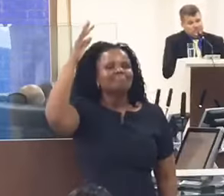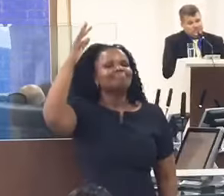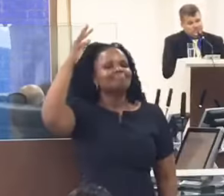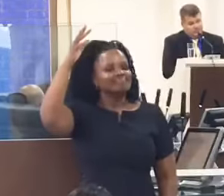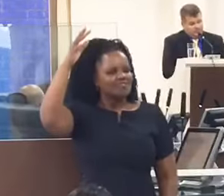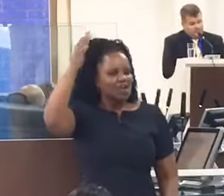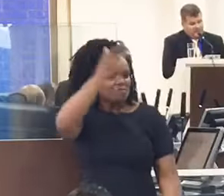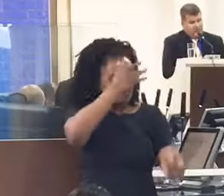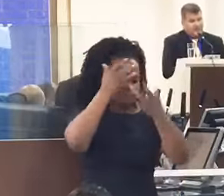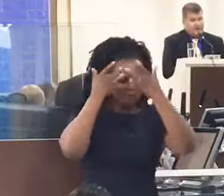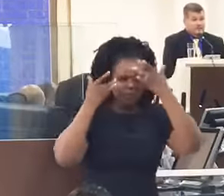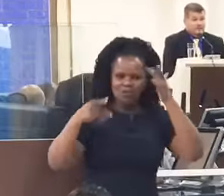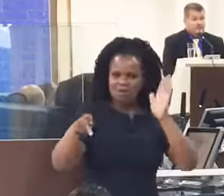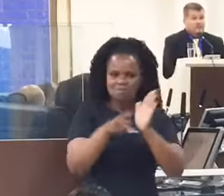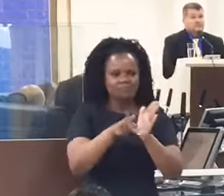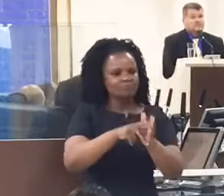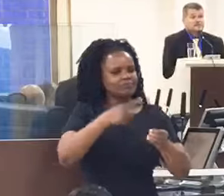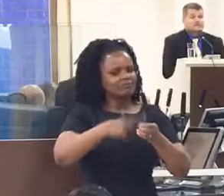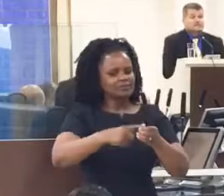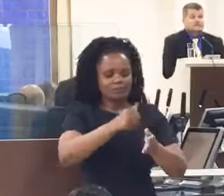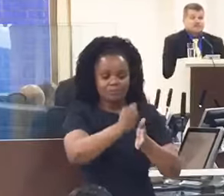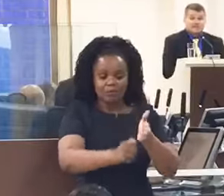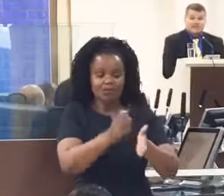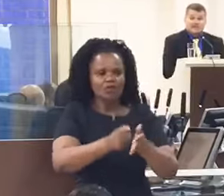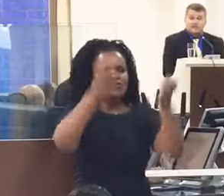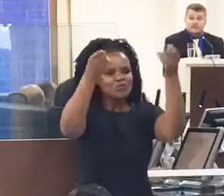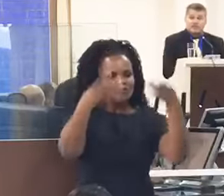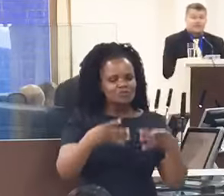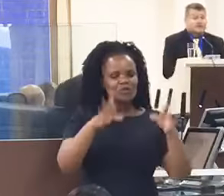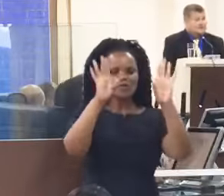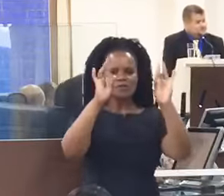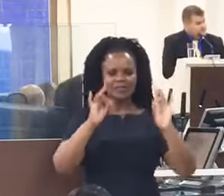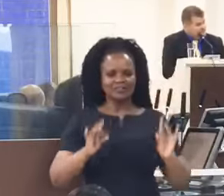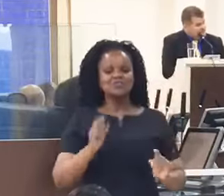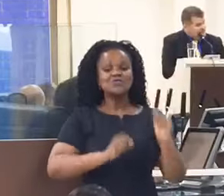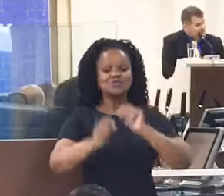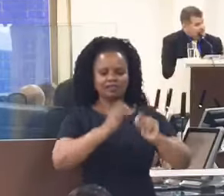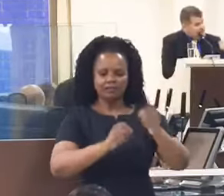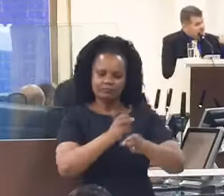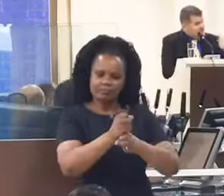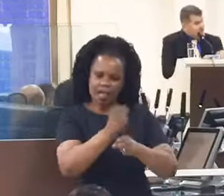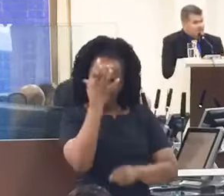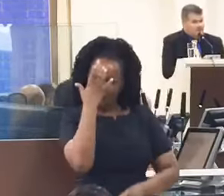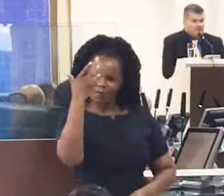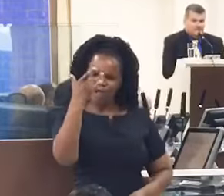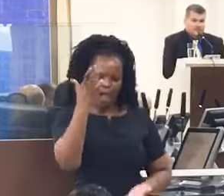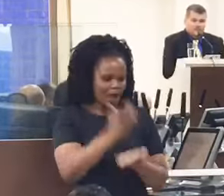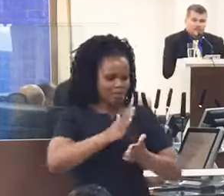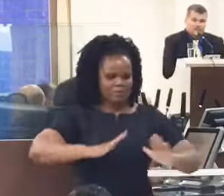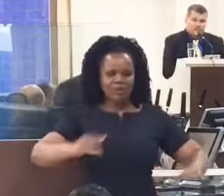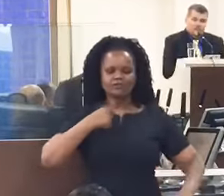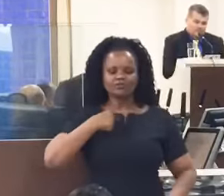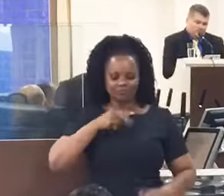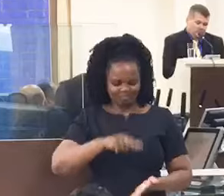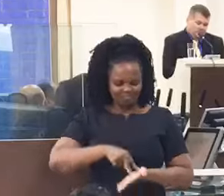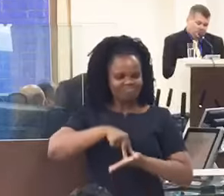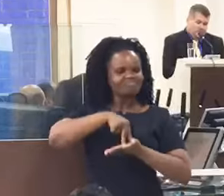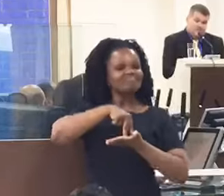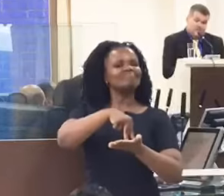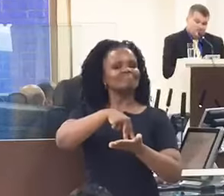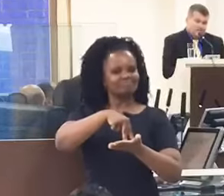de todo o povo parnanguara. Eu posso dizer que se eu terminasse meu mandato amanhã, eu sairia de cabeça erguida pelo